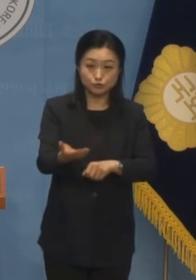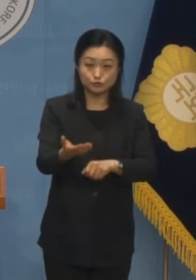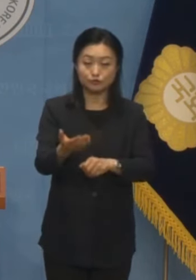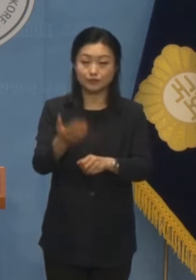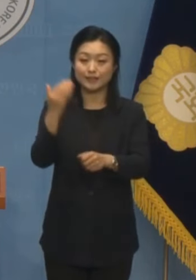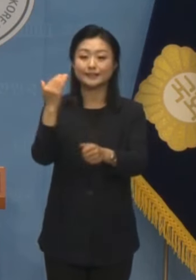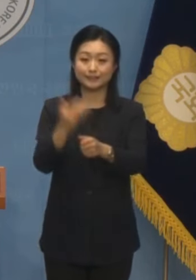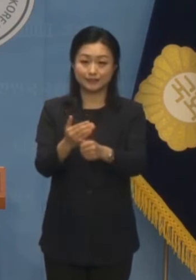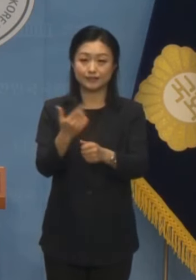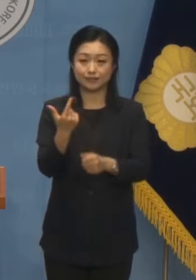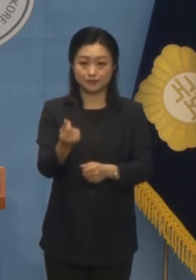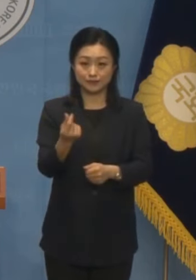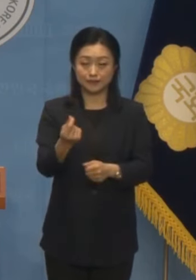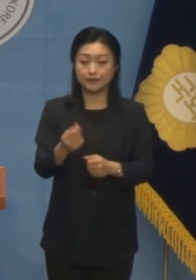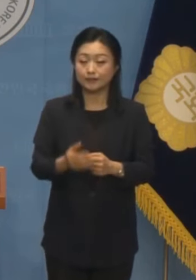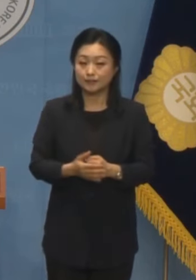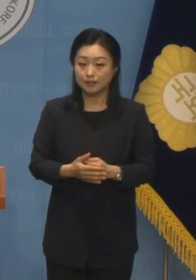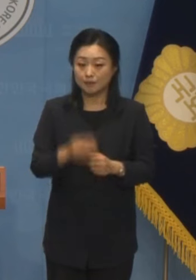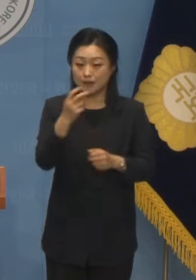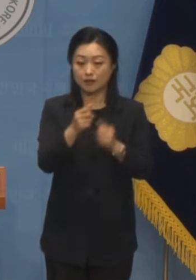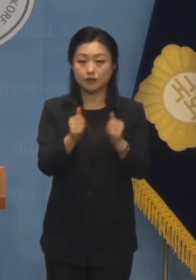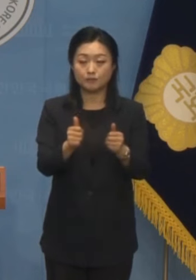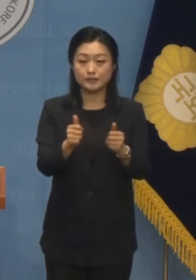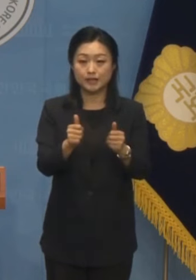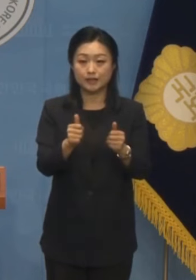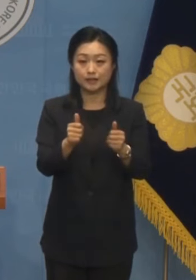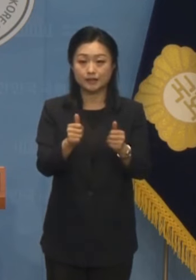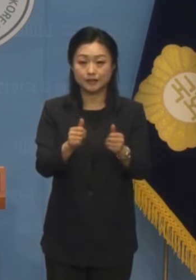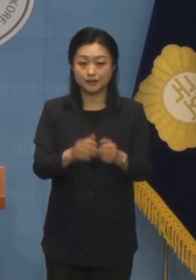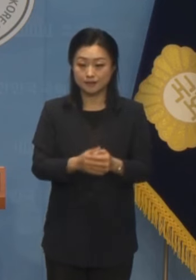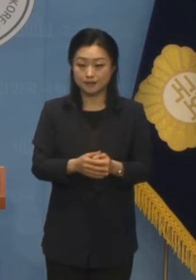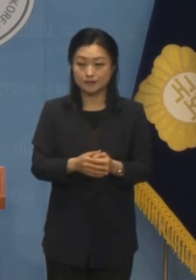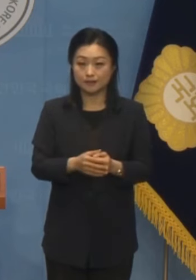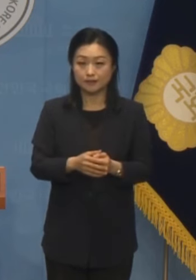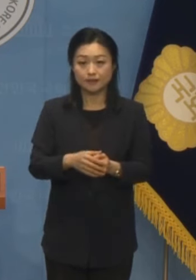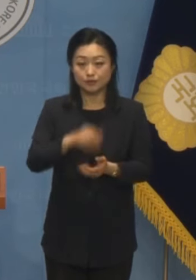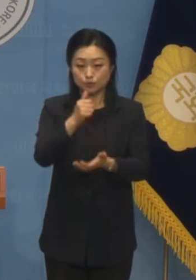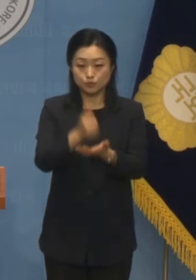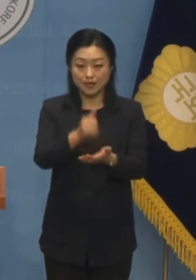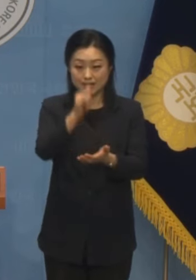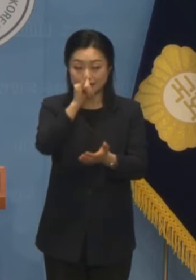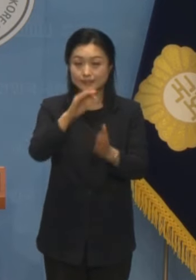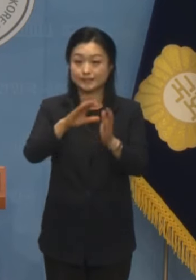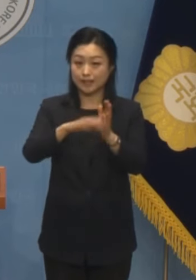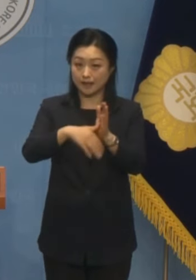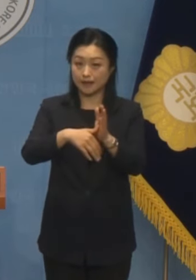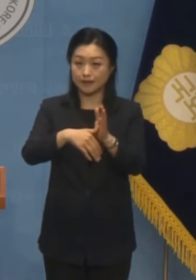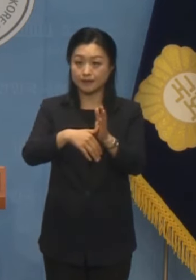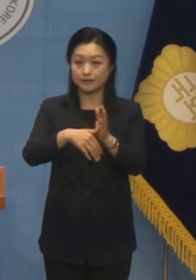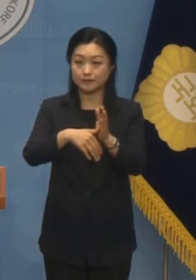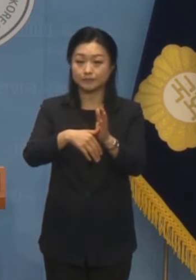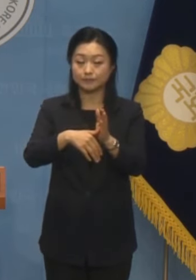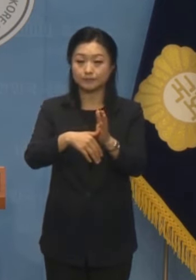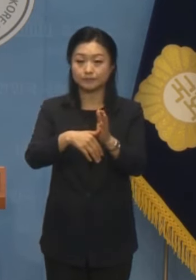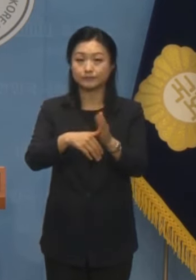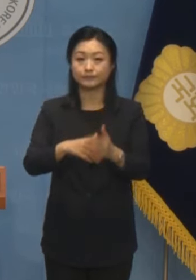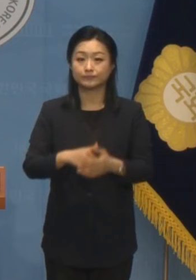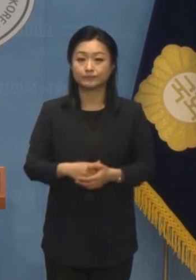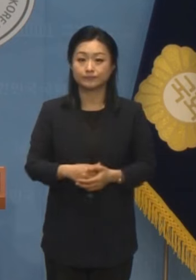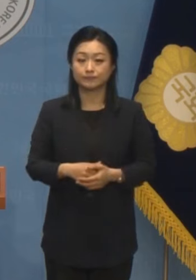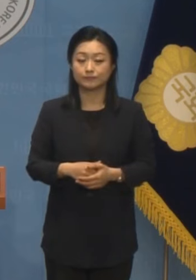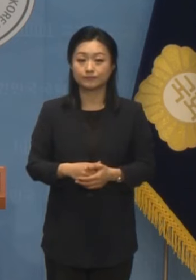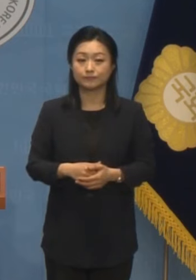탄핵입니다. 그래서 검사가 중대한 위법 수사를 저지른 경우 위법 수사가